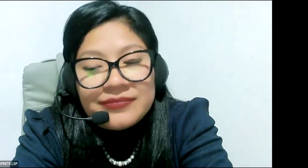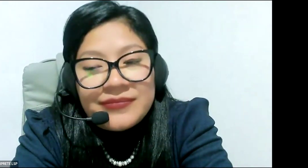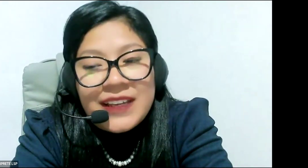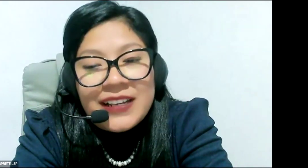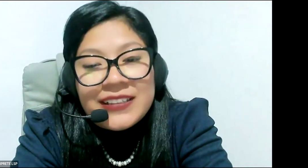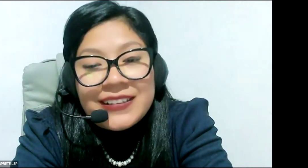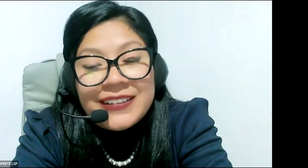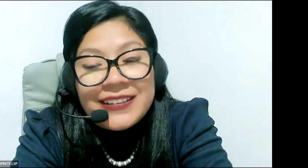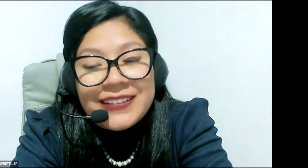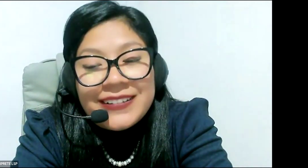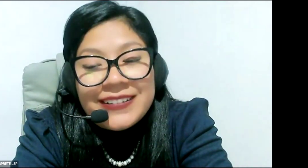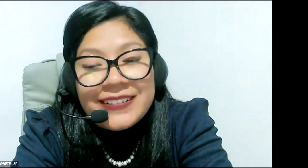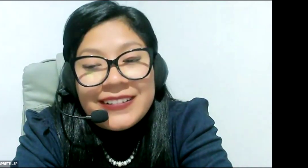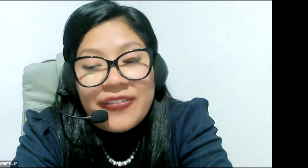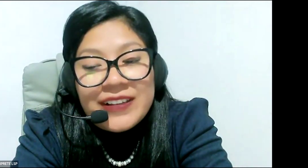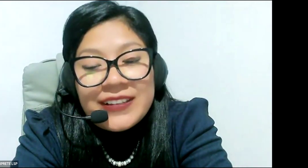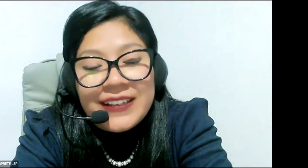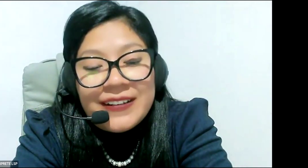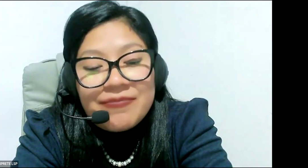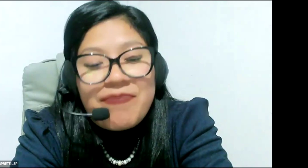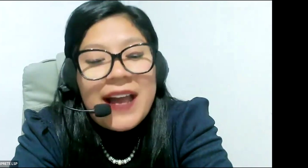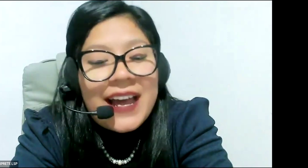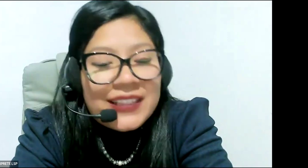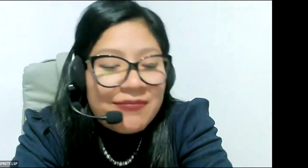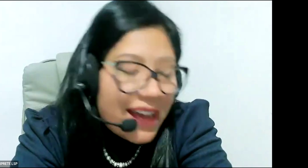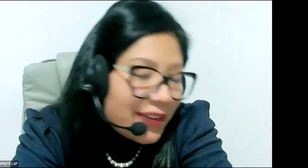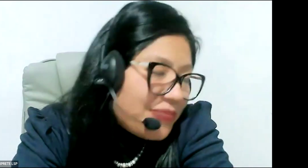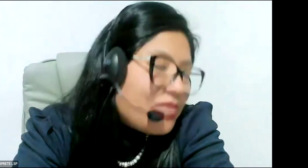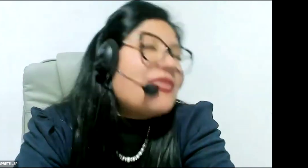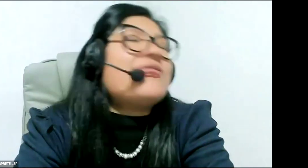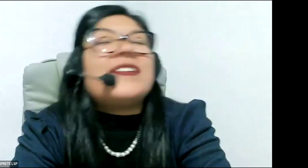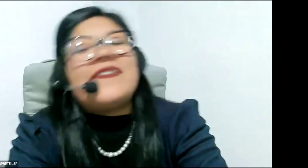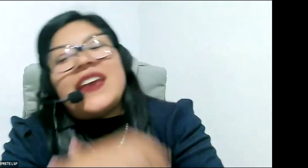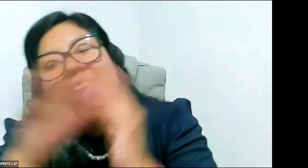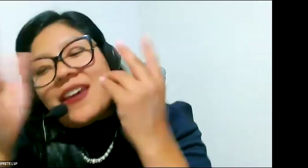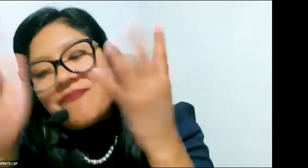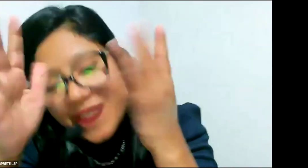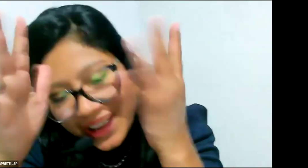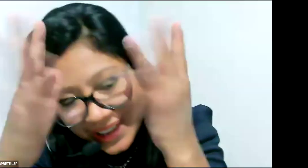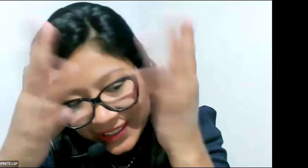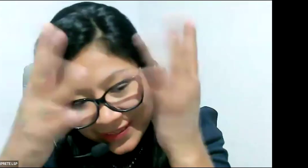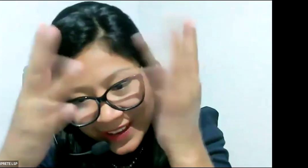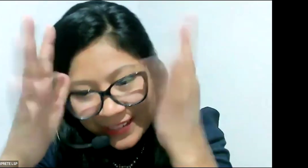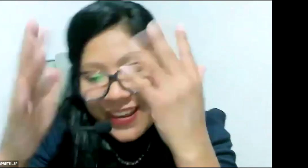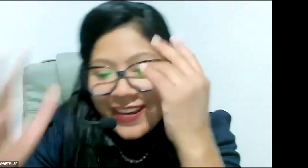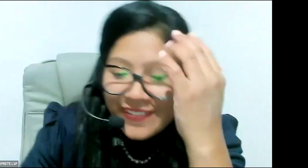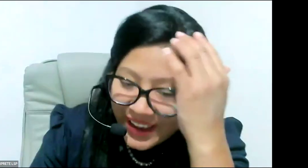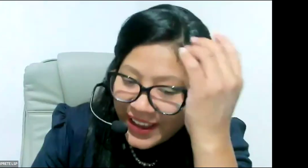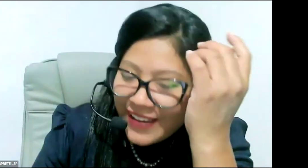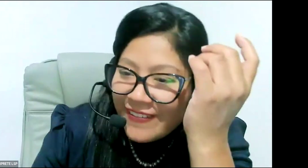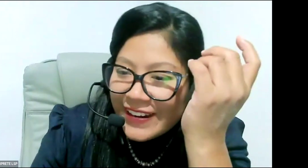p ya les está fácil pacas mayo muy bien Paca